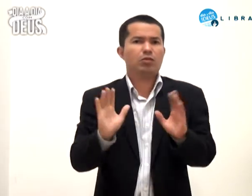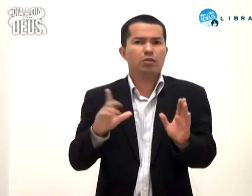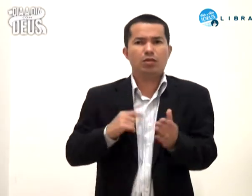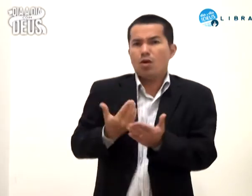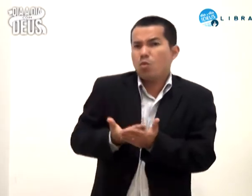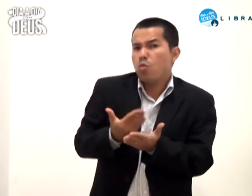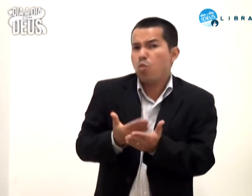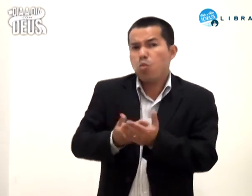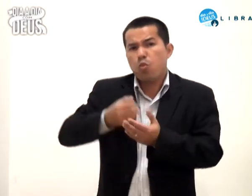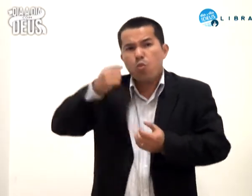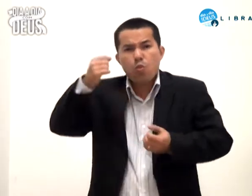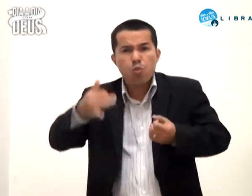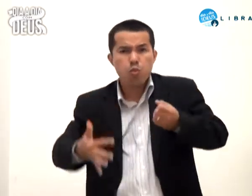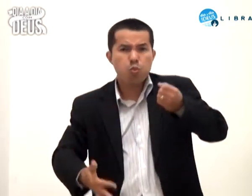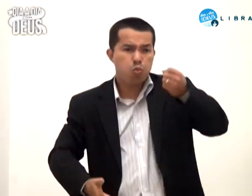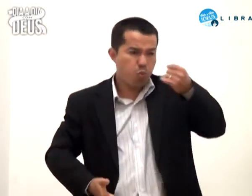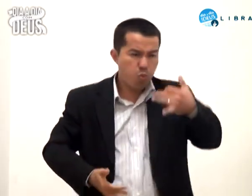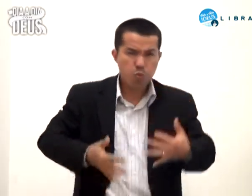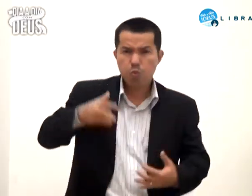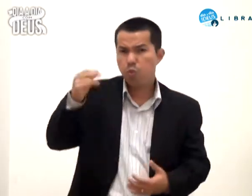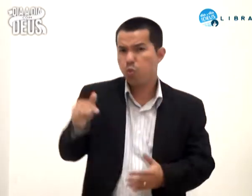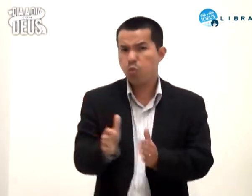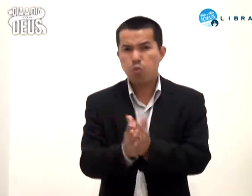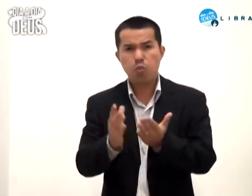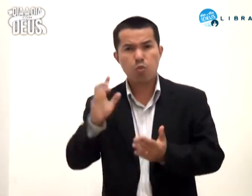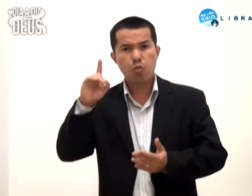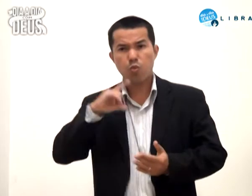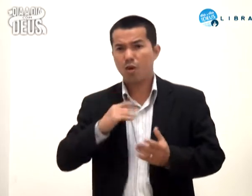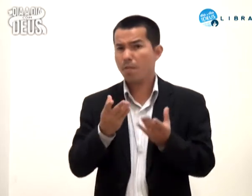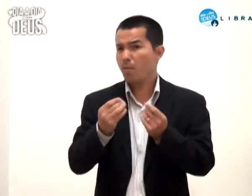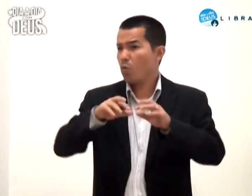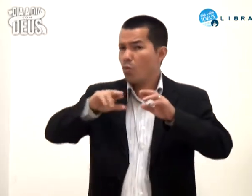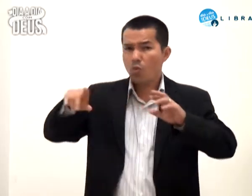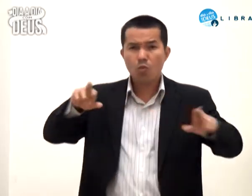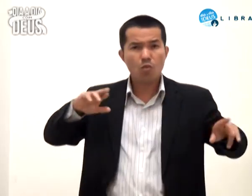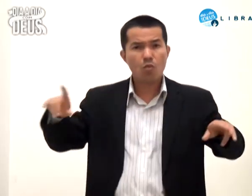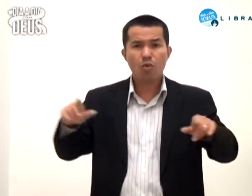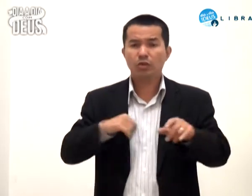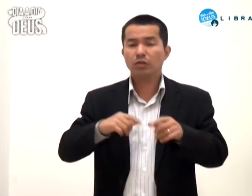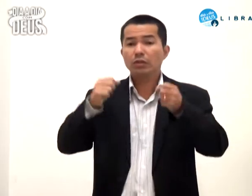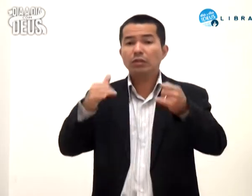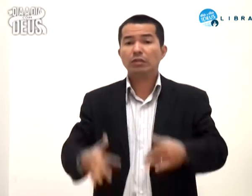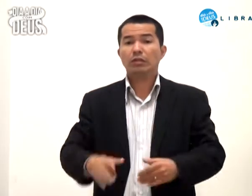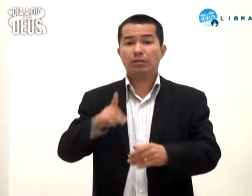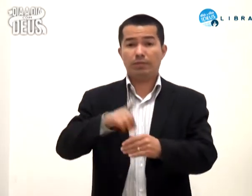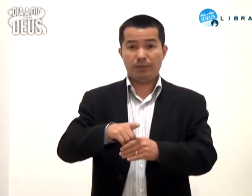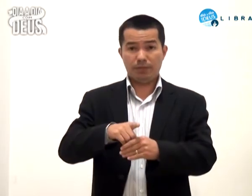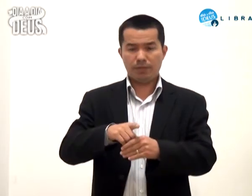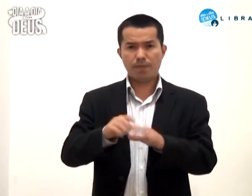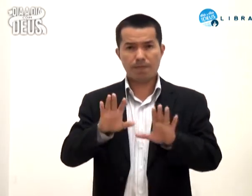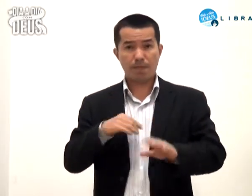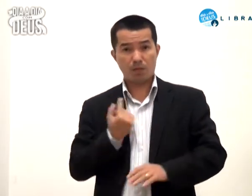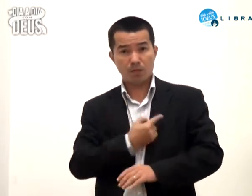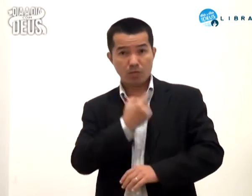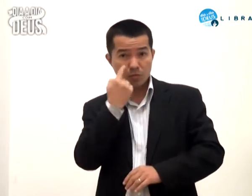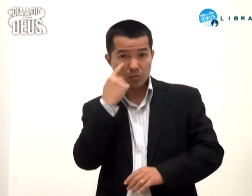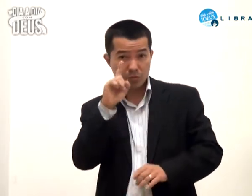textos da Bíblia que falam a respeito do dízimo, e chegamos a Malaquias 3, onde a Bíblia fala que quando a